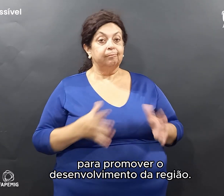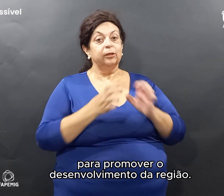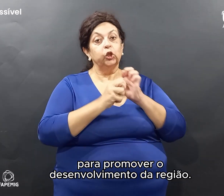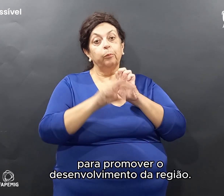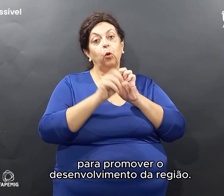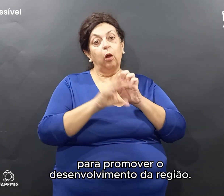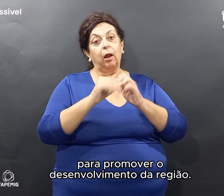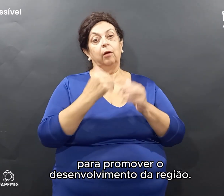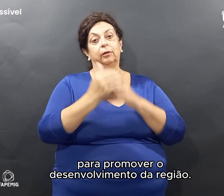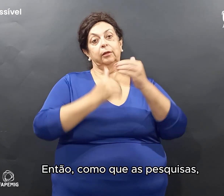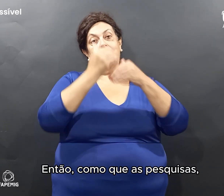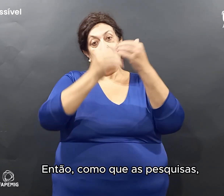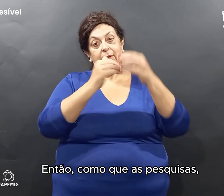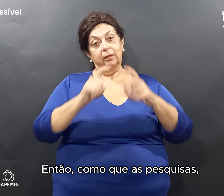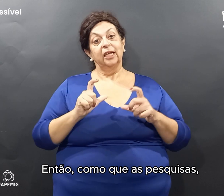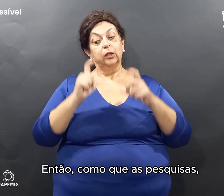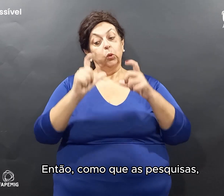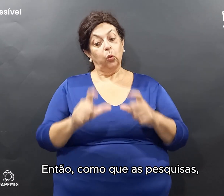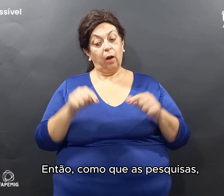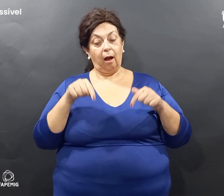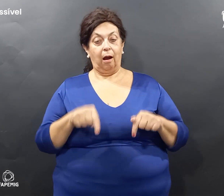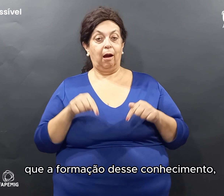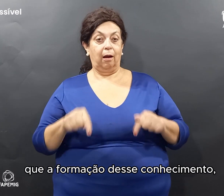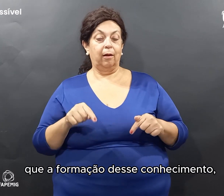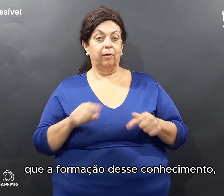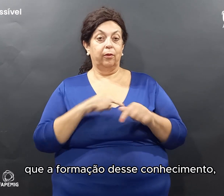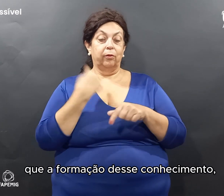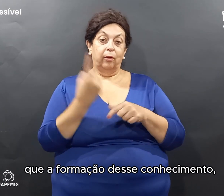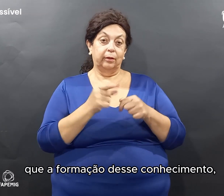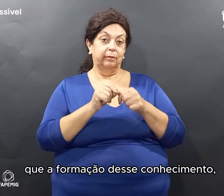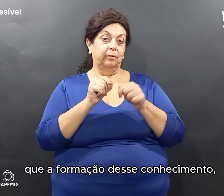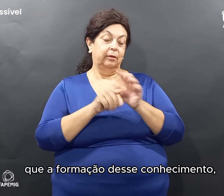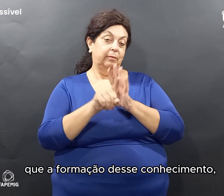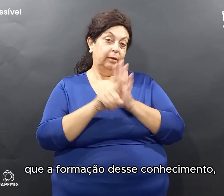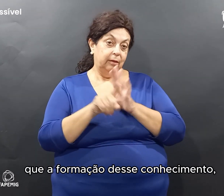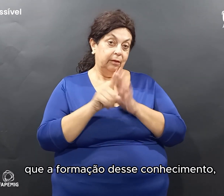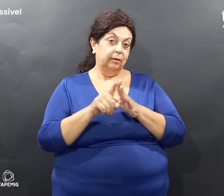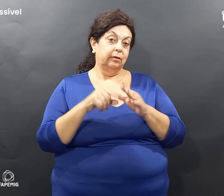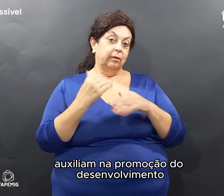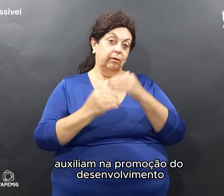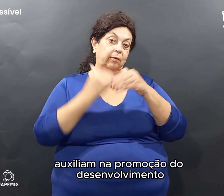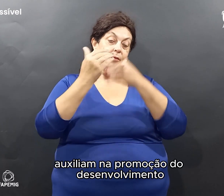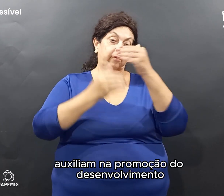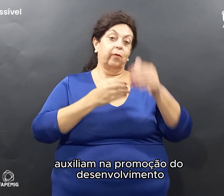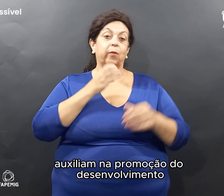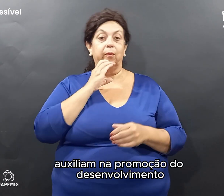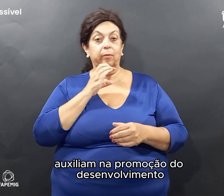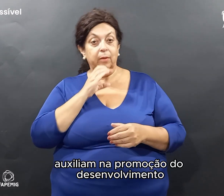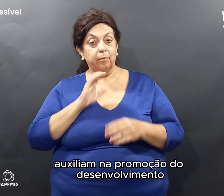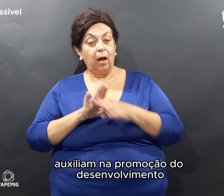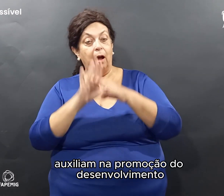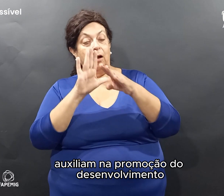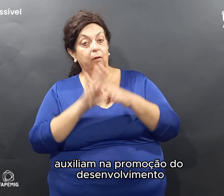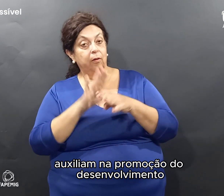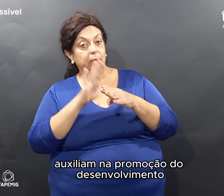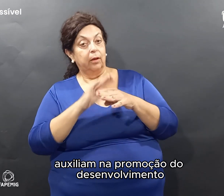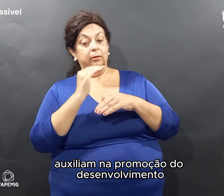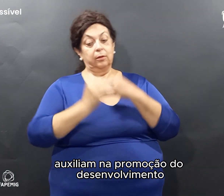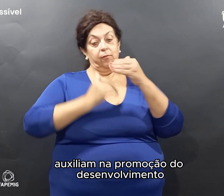desenvolvimento aí da região. Então, como que as pesquisas, que a formação desse conhecimento auxilia na promoção do desenvolvimento